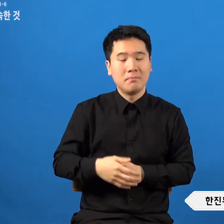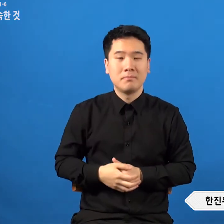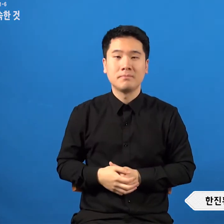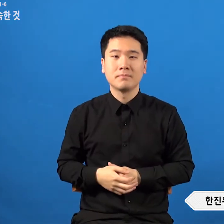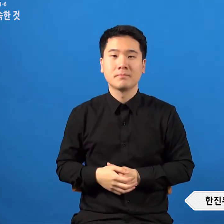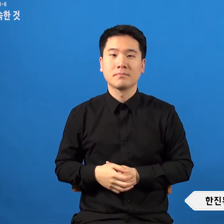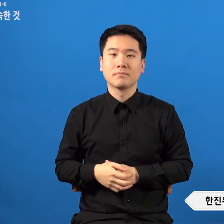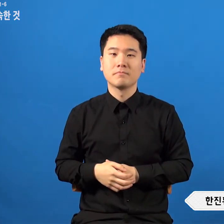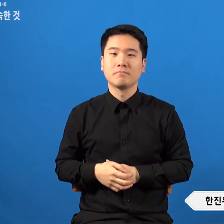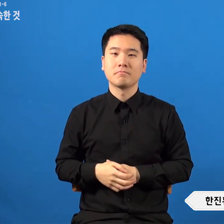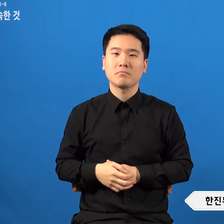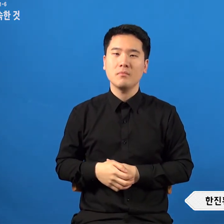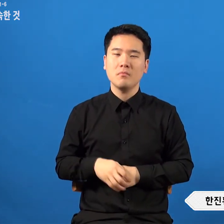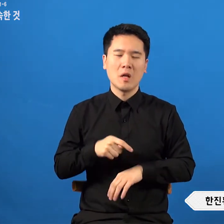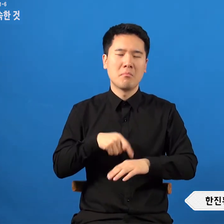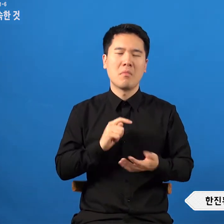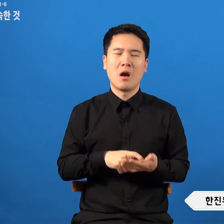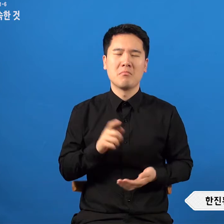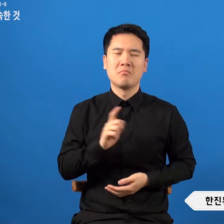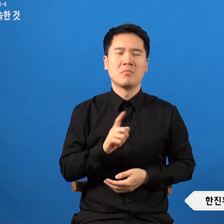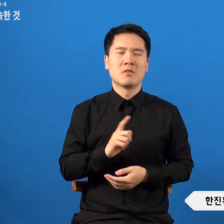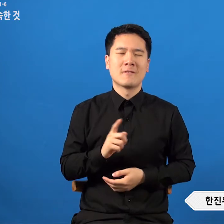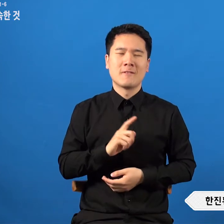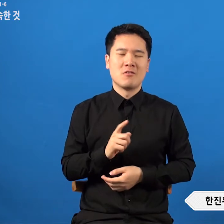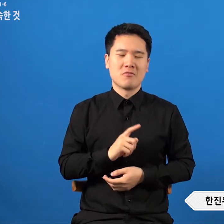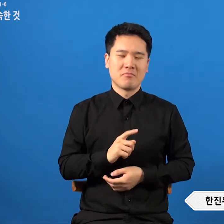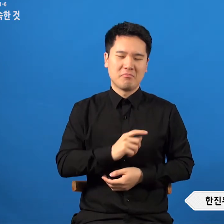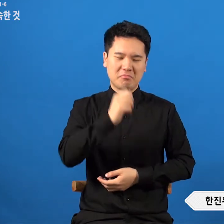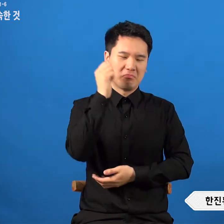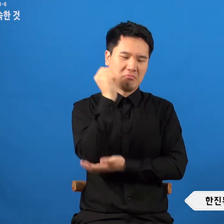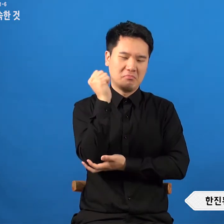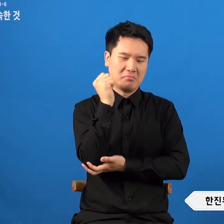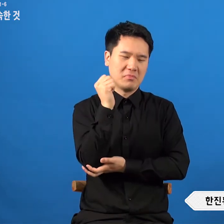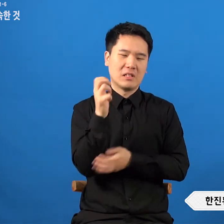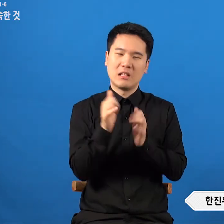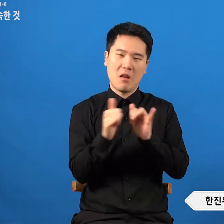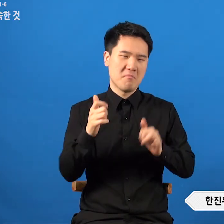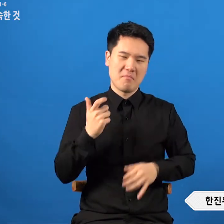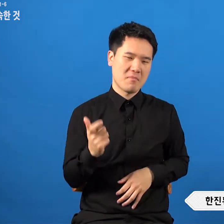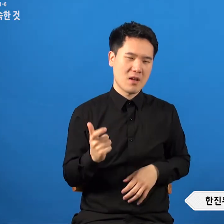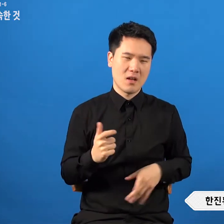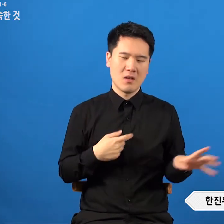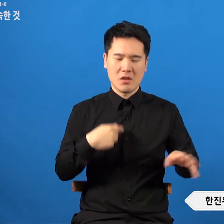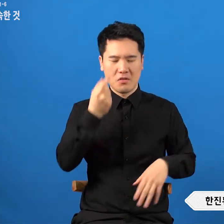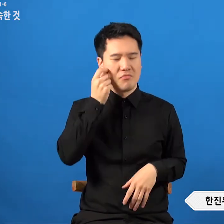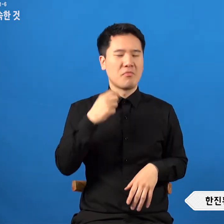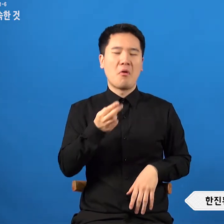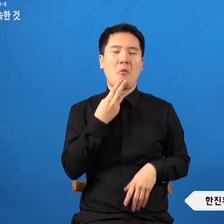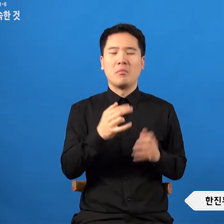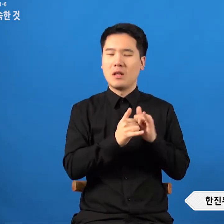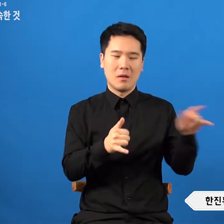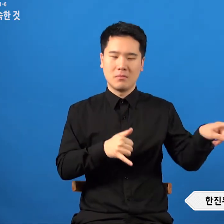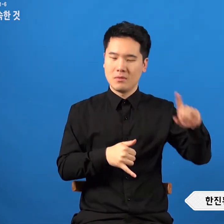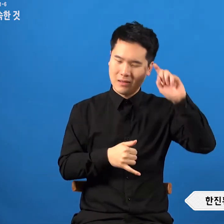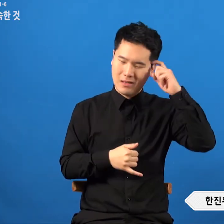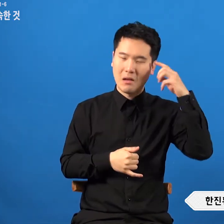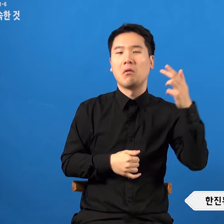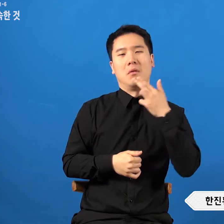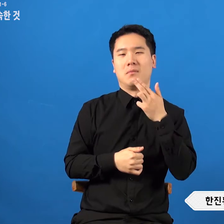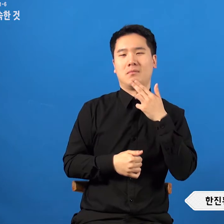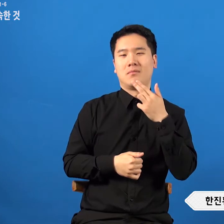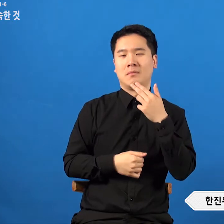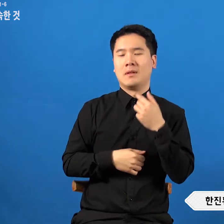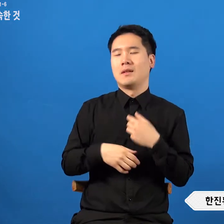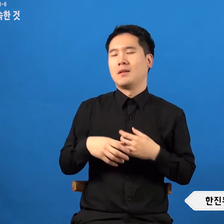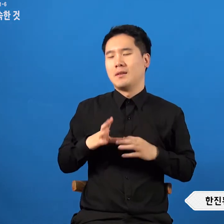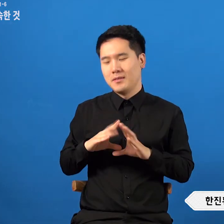마음이 무심한 사람들은 뭐 그런 고민 하지도 않지요. 생각도 하지도 않지요. 착한 사람들이